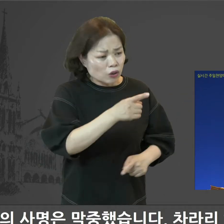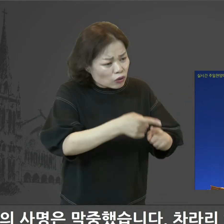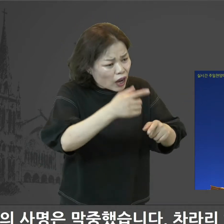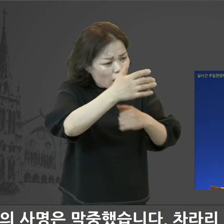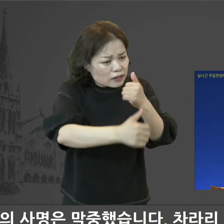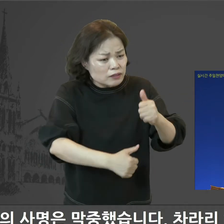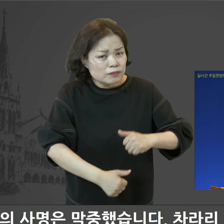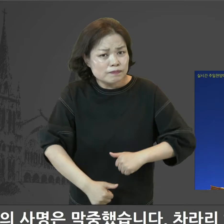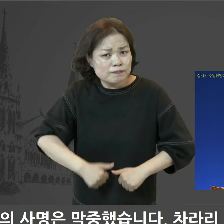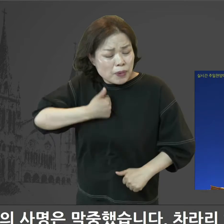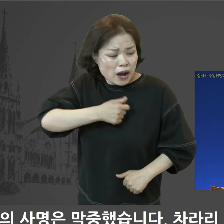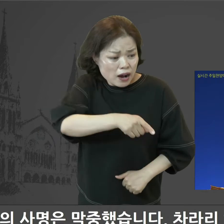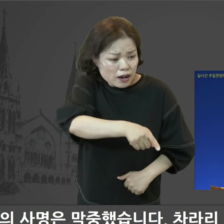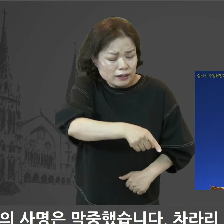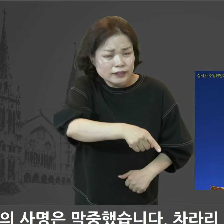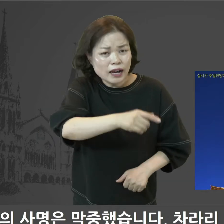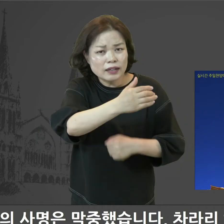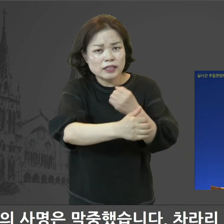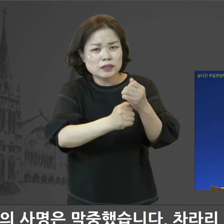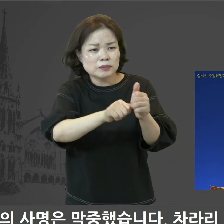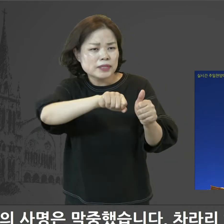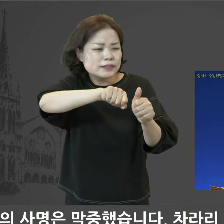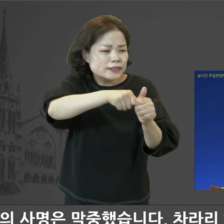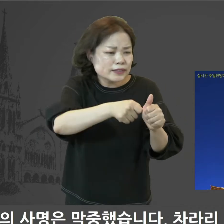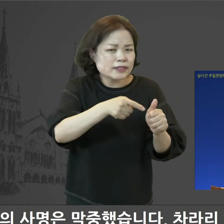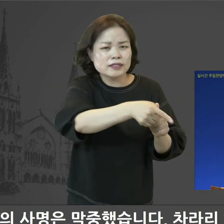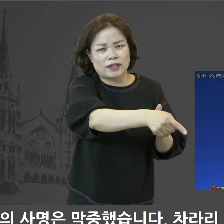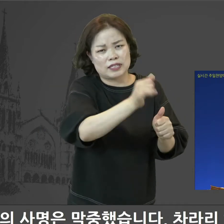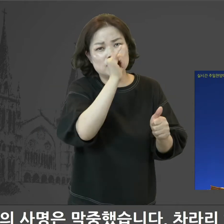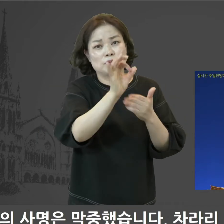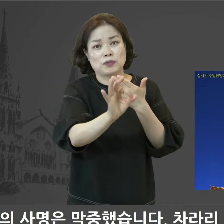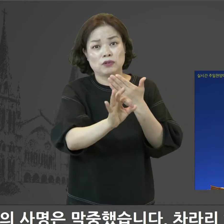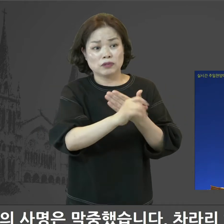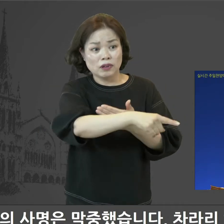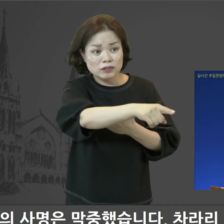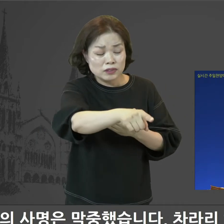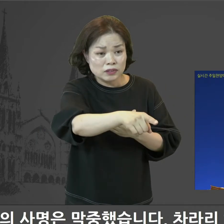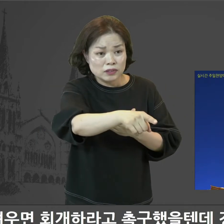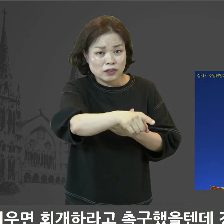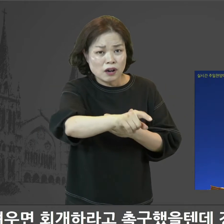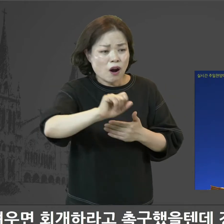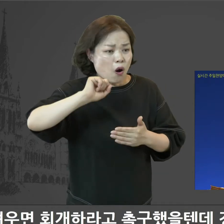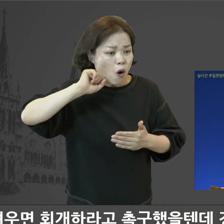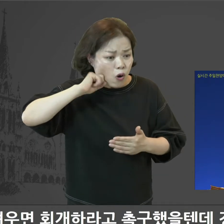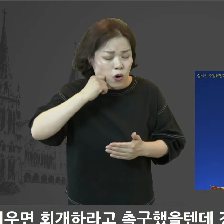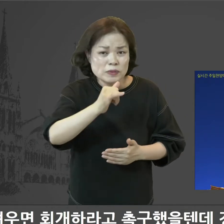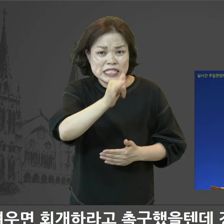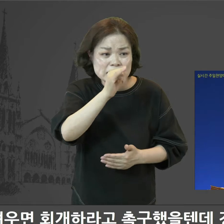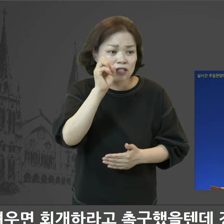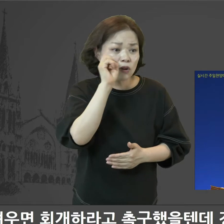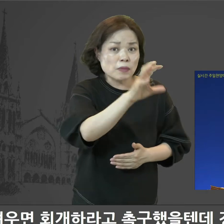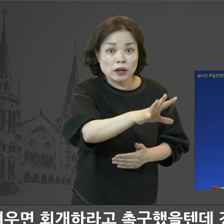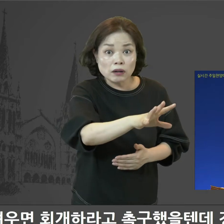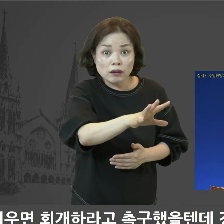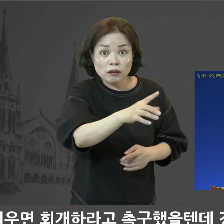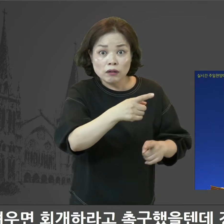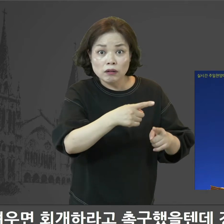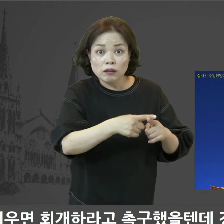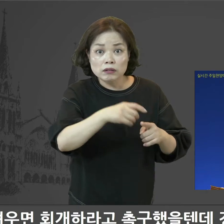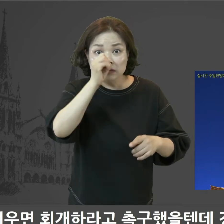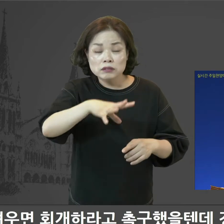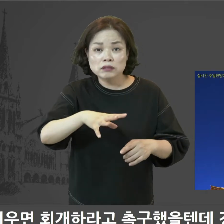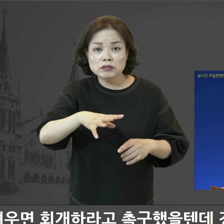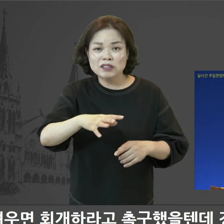하나님이 분노하시면, 그러다 하나님의 징계가 너에게 임하면 너희들 큰 어려움을 겪을 거야 라고 이야기했다가는